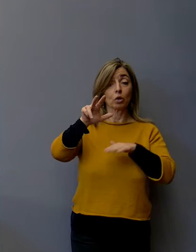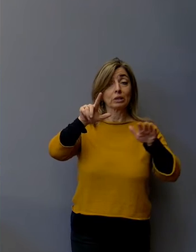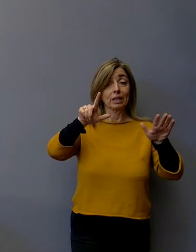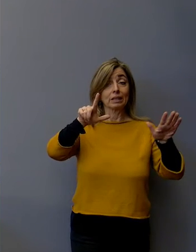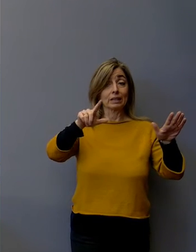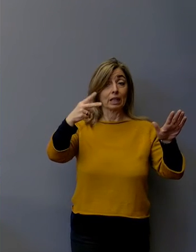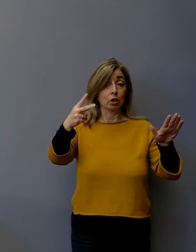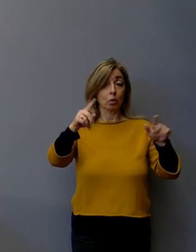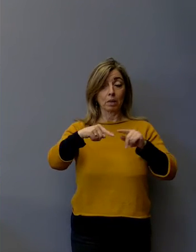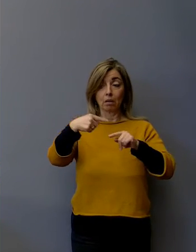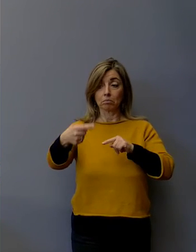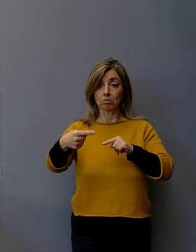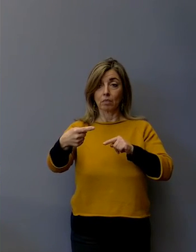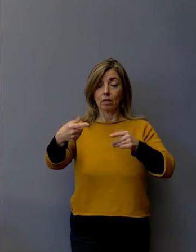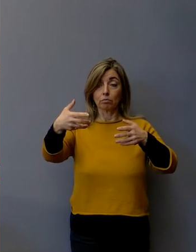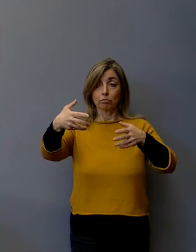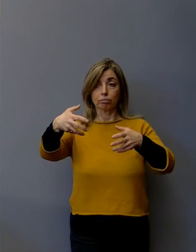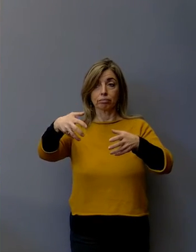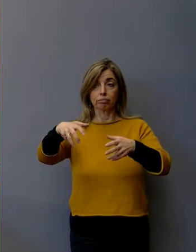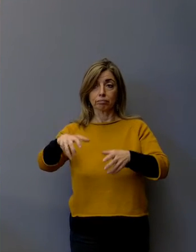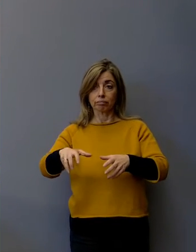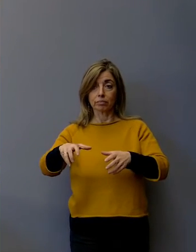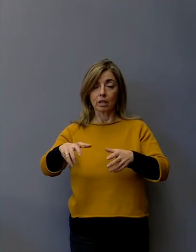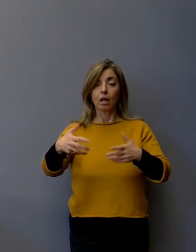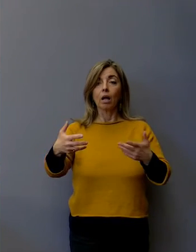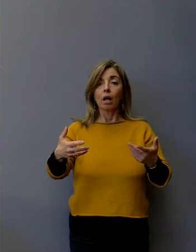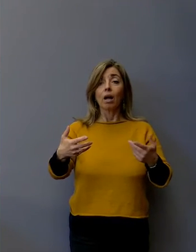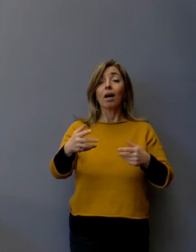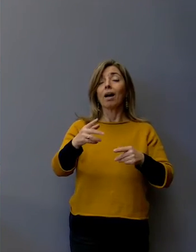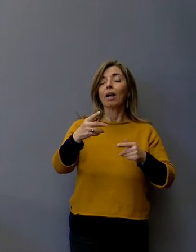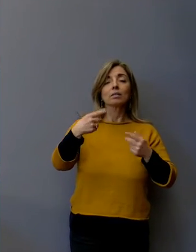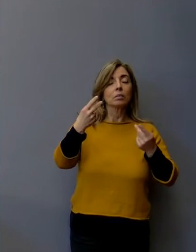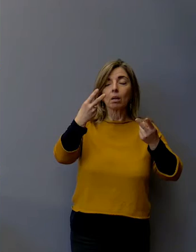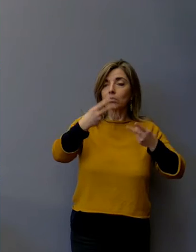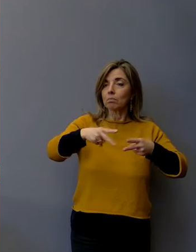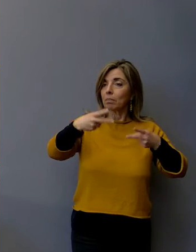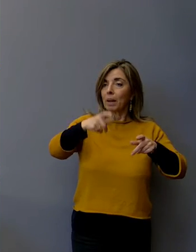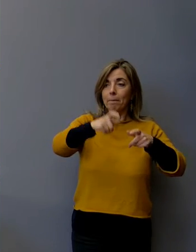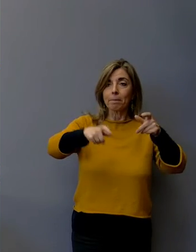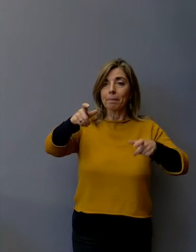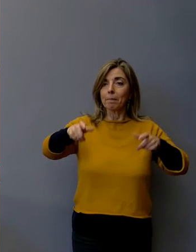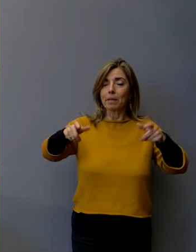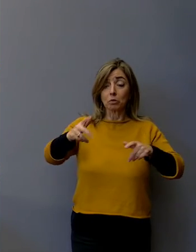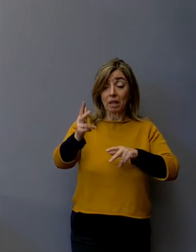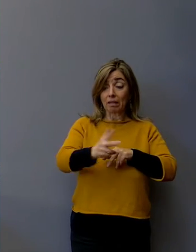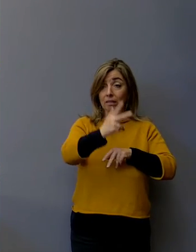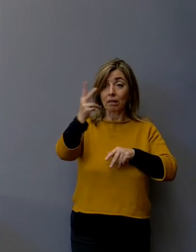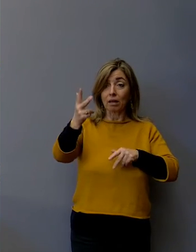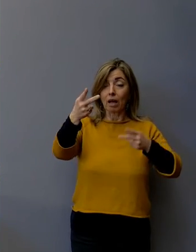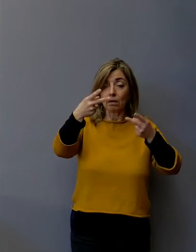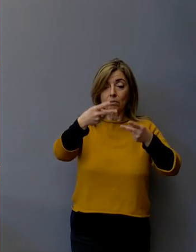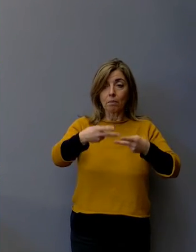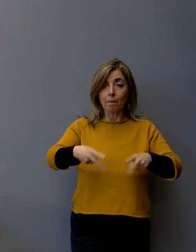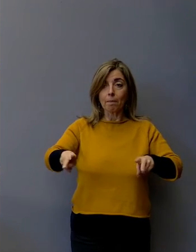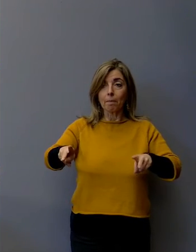2011 2016 e poi 12 mila abitanti tra il 17 2020 in poco più di tre anni abbiamo perso l'equivalente di una città